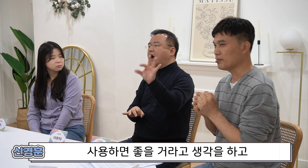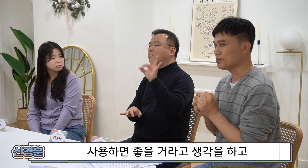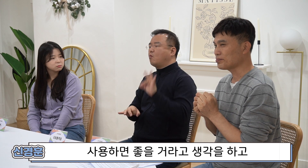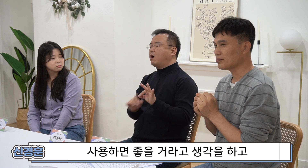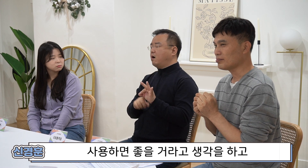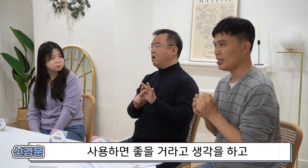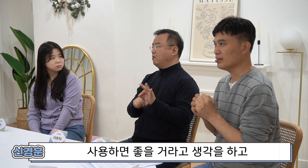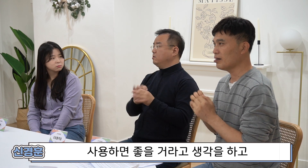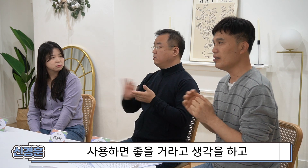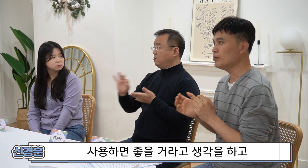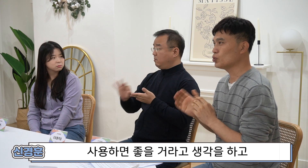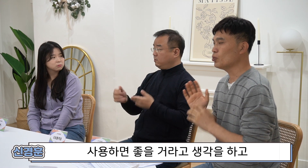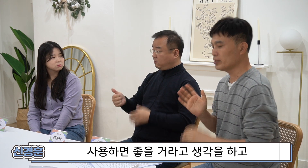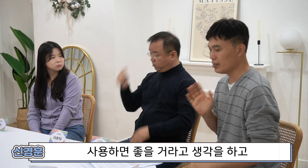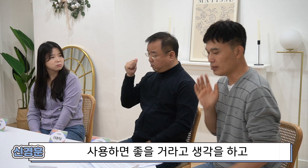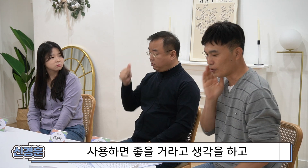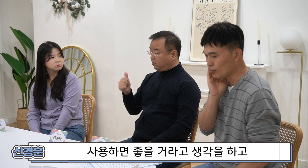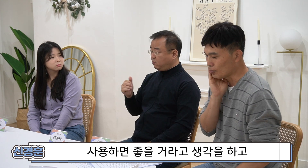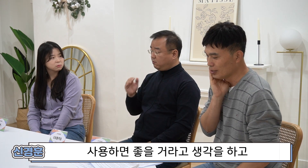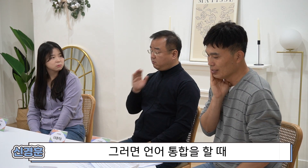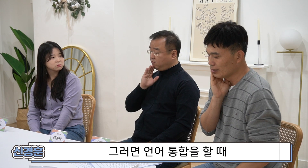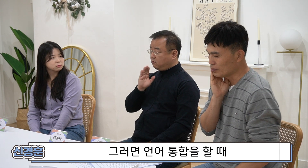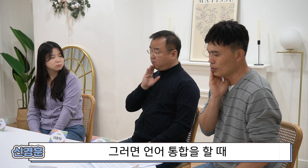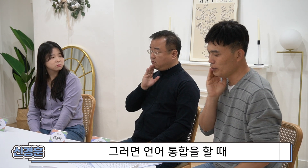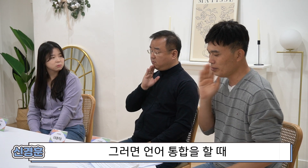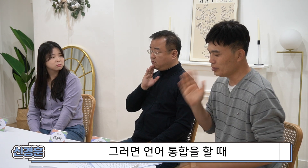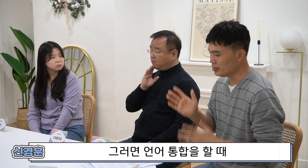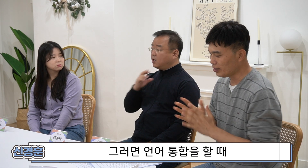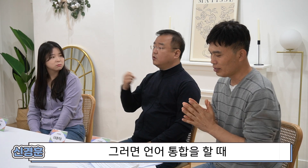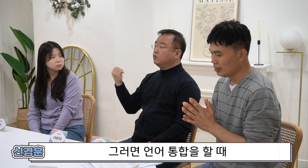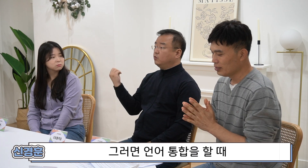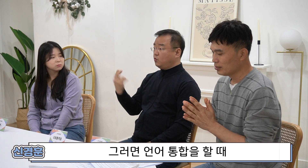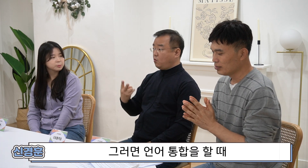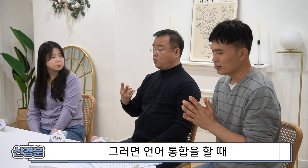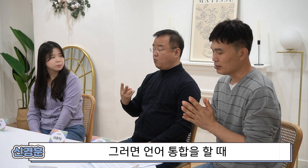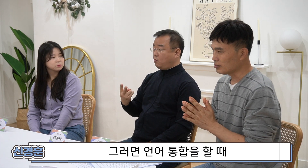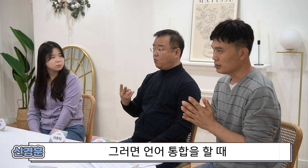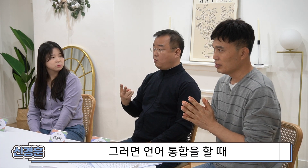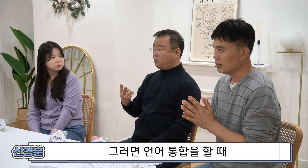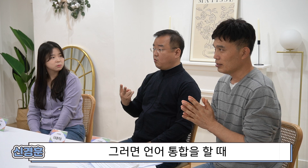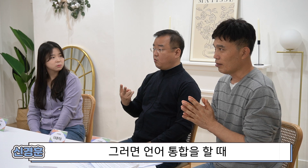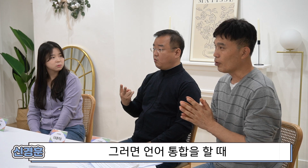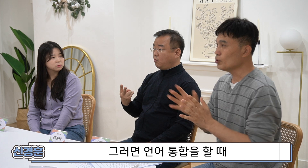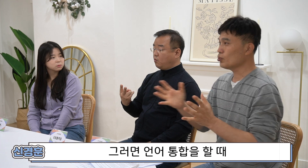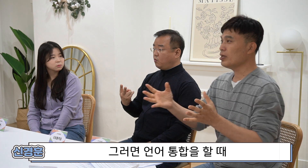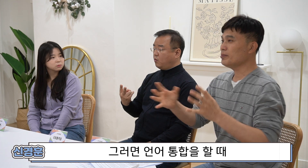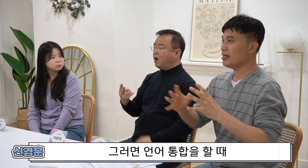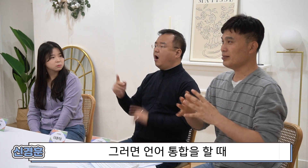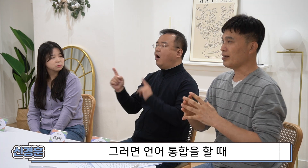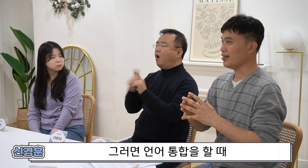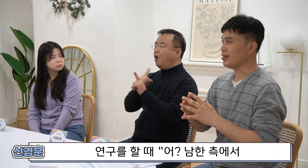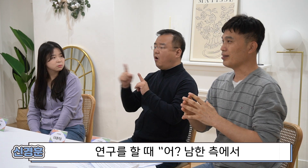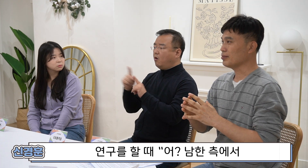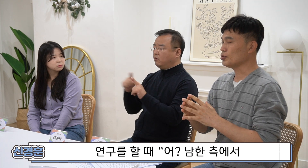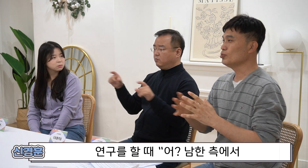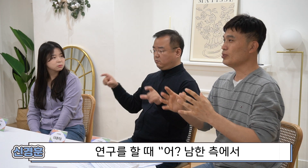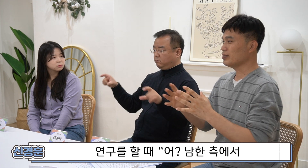가져와서 사용하면 좋을까 생각을 하고, 그러면은 이제 언어 통합을 할 때, 연구를 할